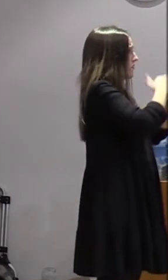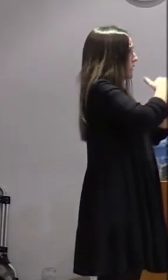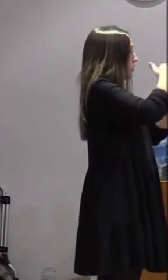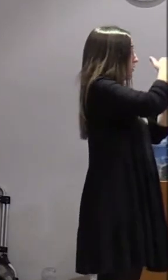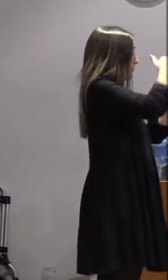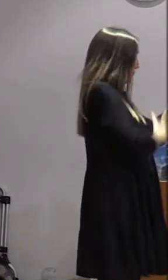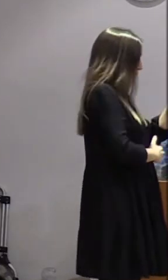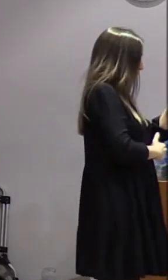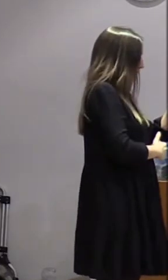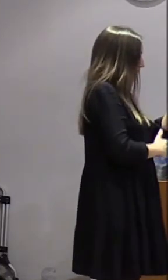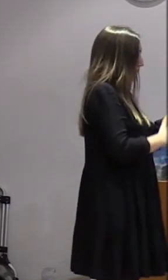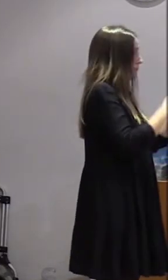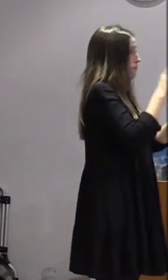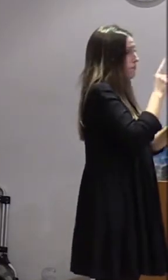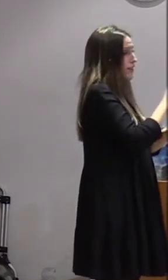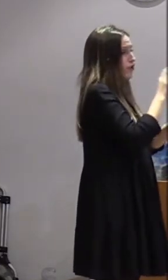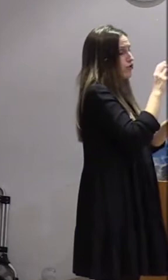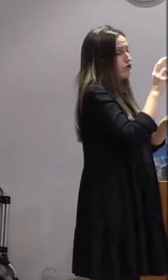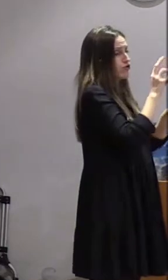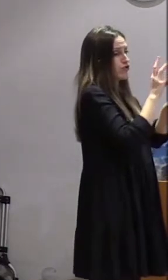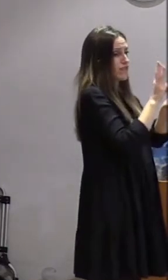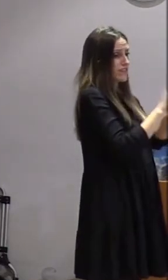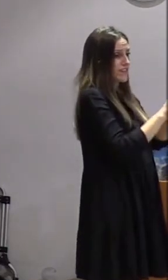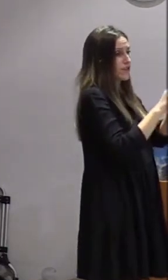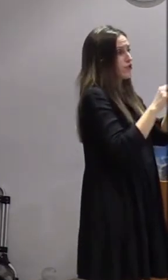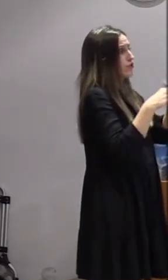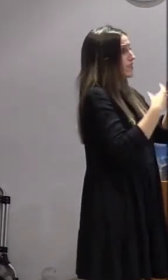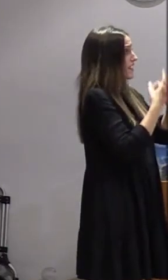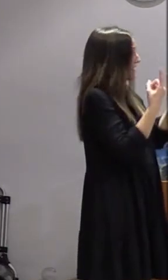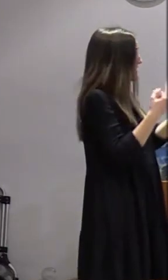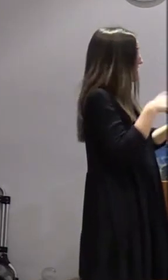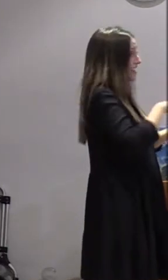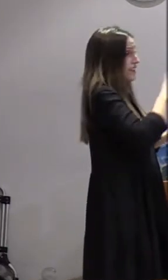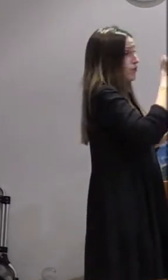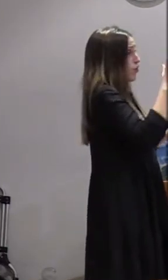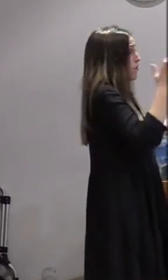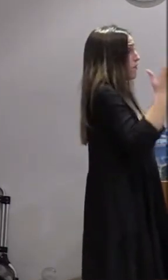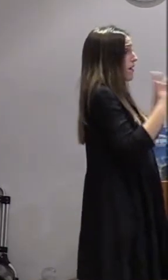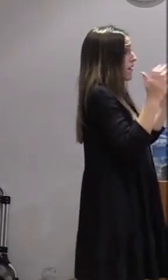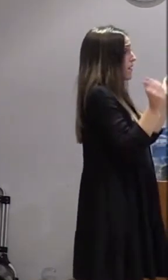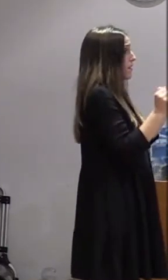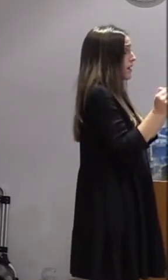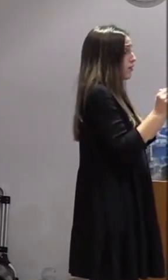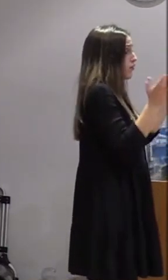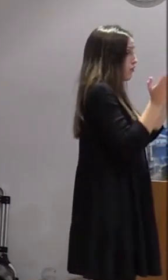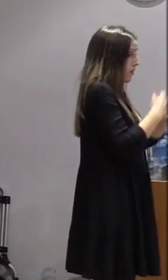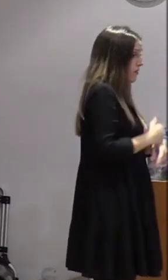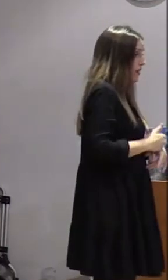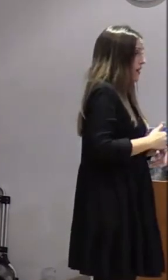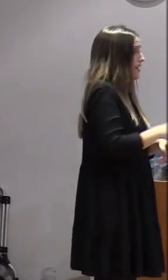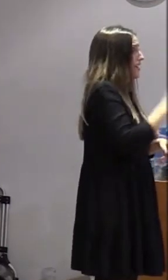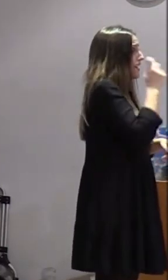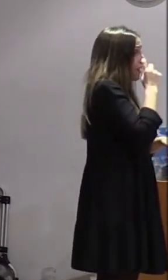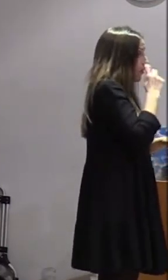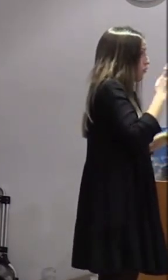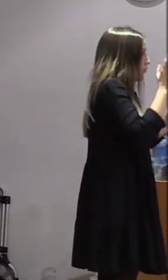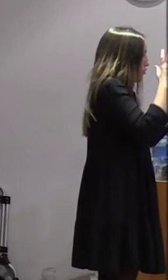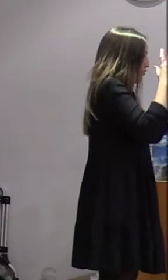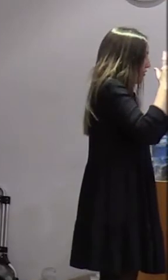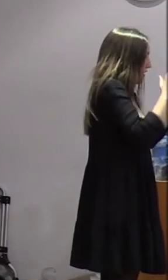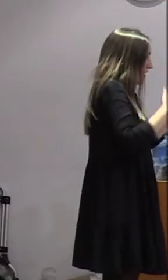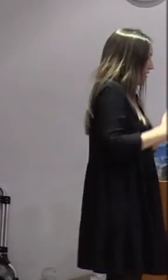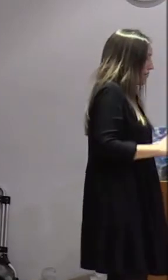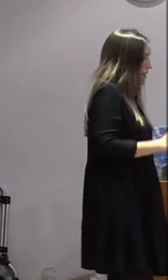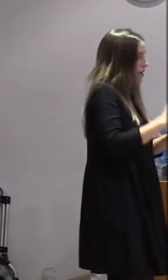y al año 1816, por ejemplo, Europa no tuvo verano. En el mes de junio nevaba, en las montañas,